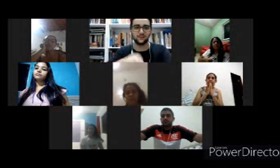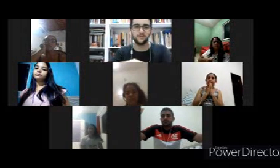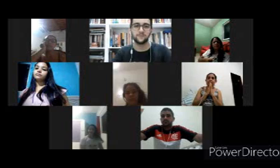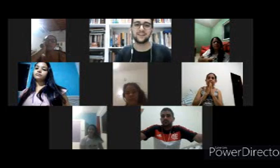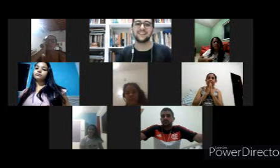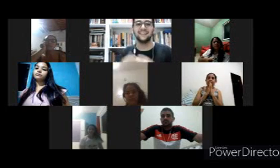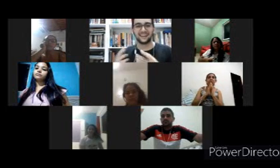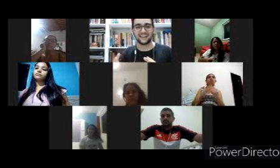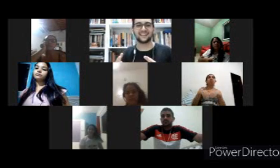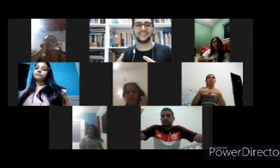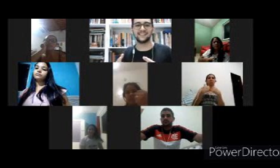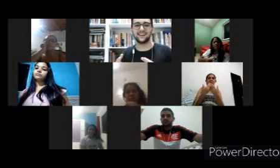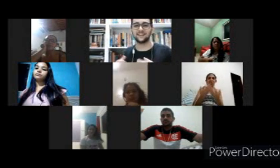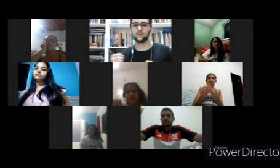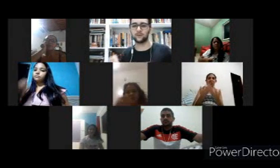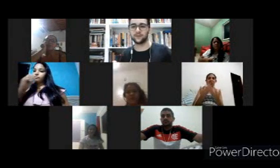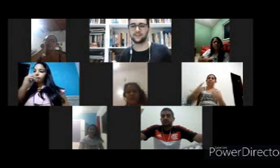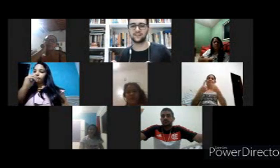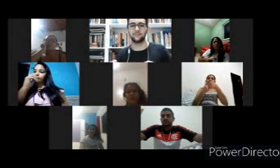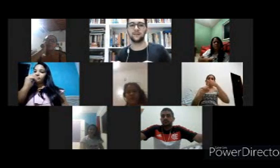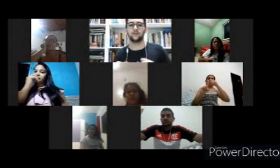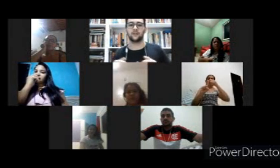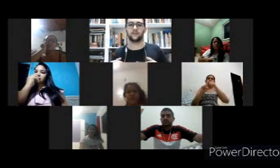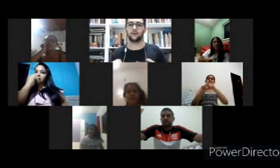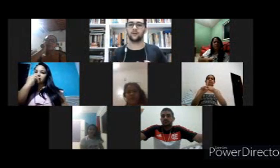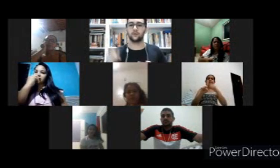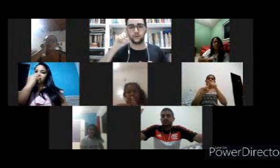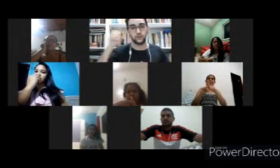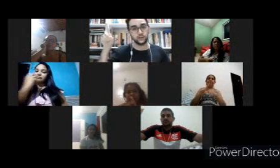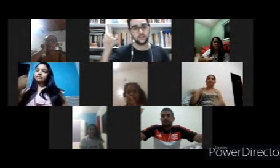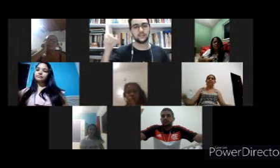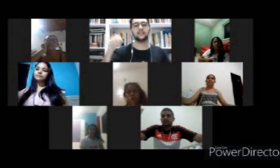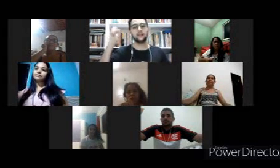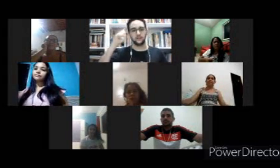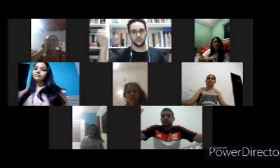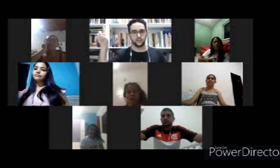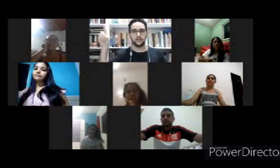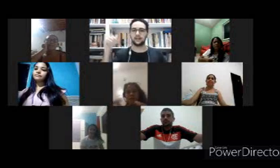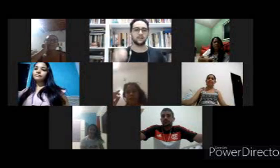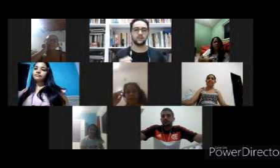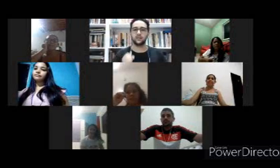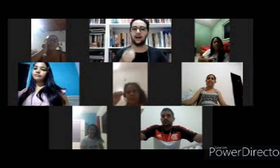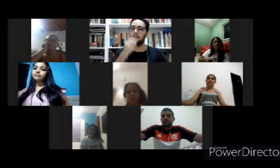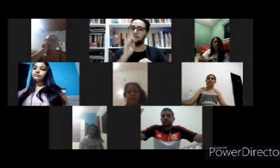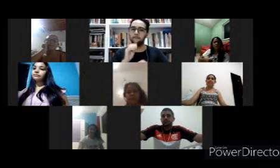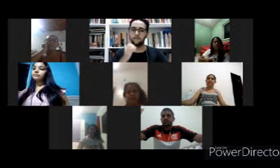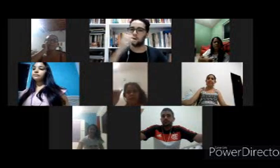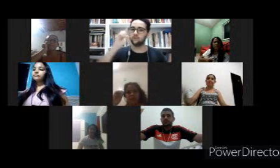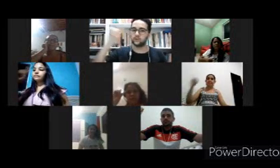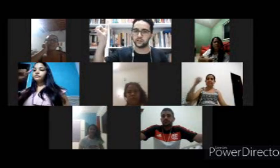ano, e ela tá certa quando ela falou, então, dia, é que nem a gente dá bom